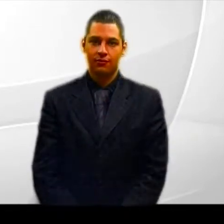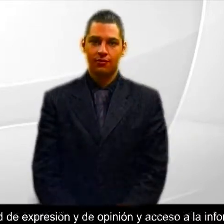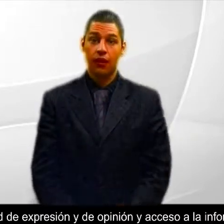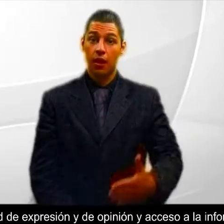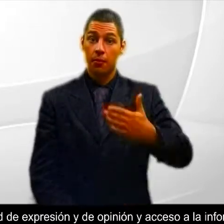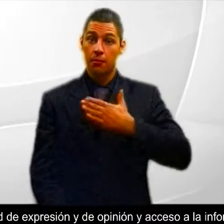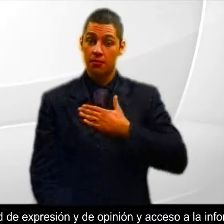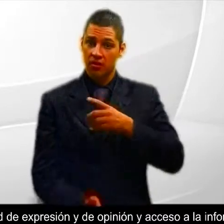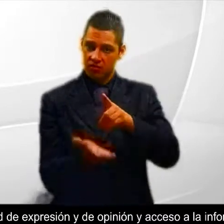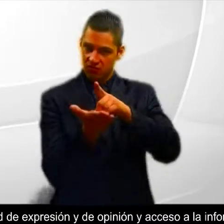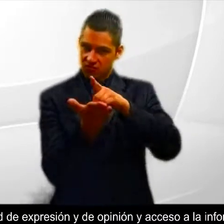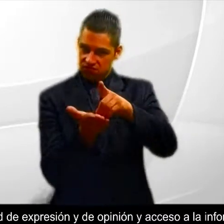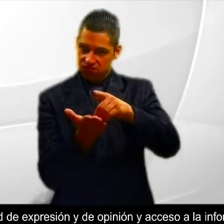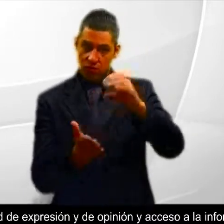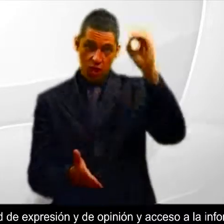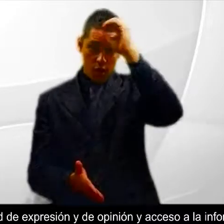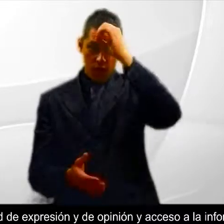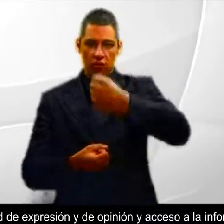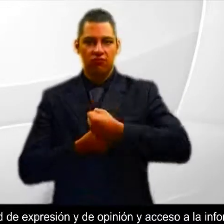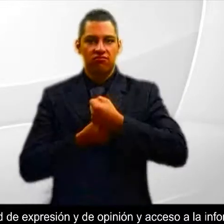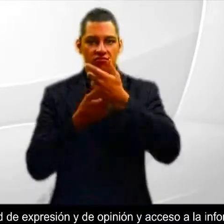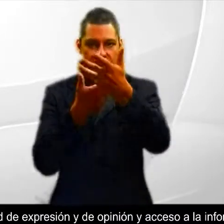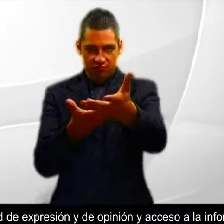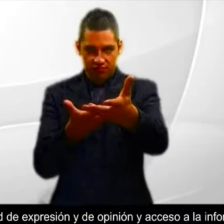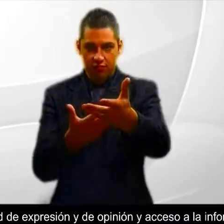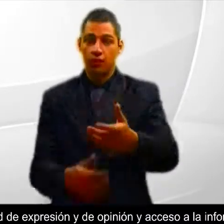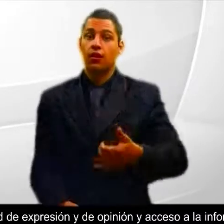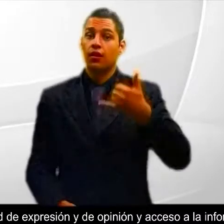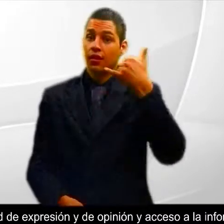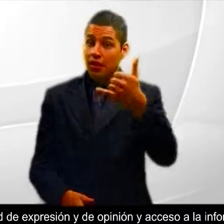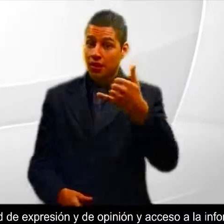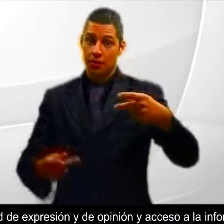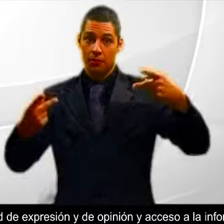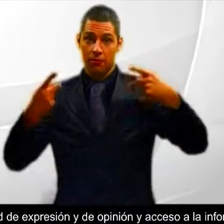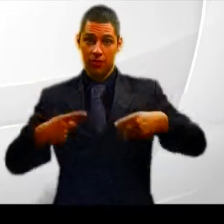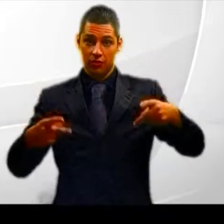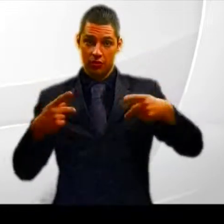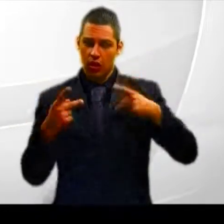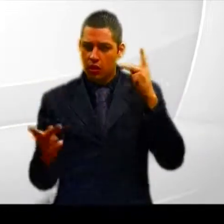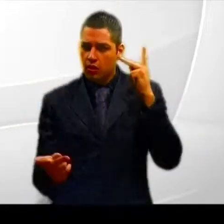artículo 21 libertad de expresión y de opinión y acceso a la información c.